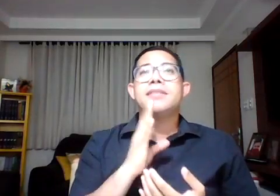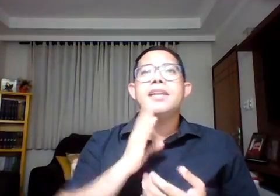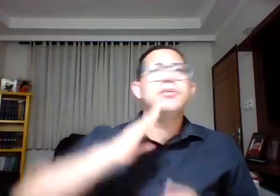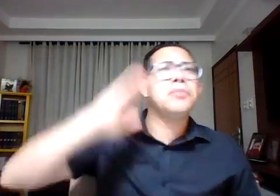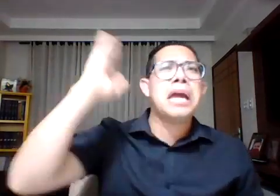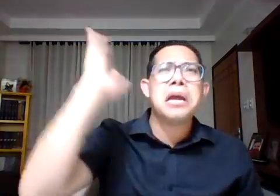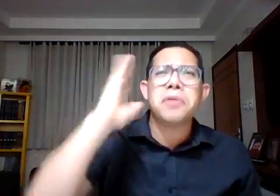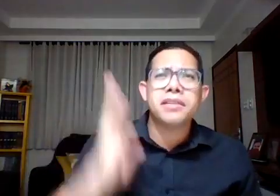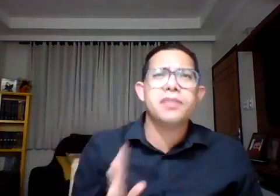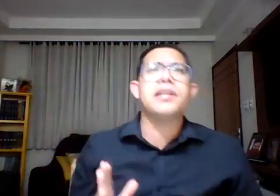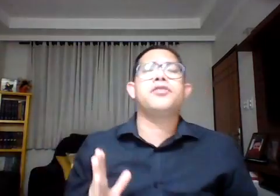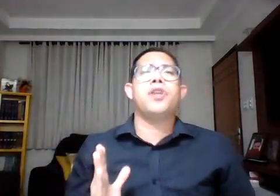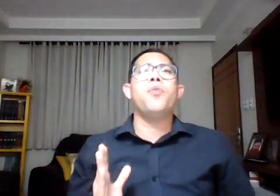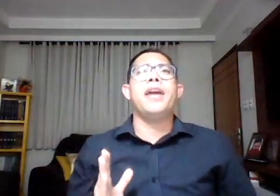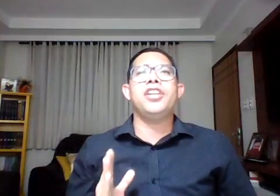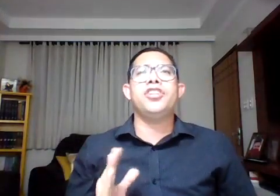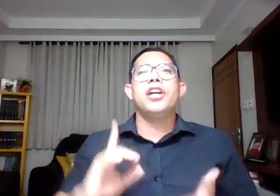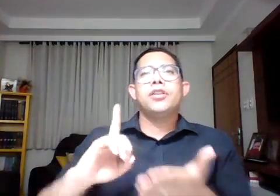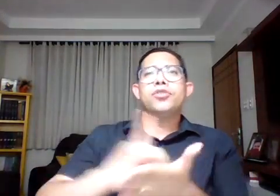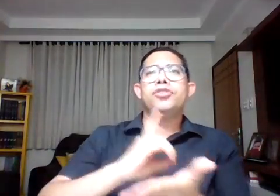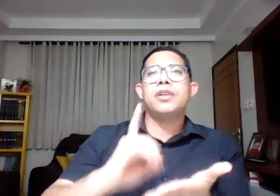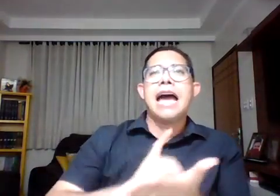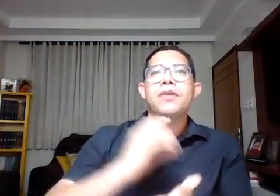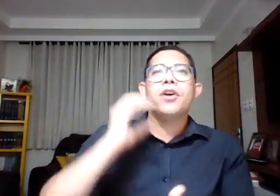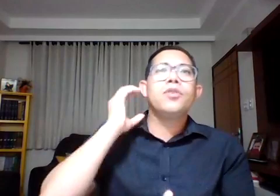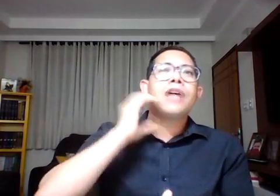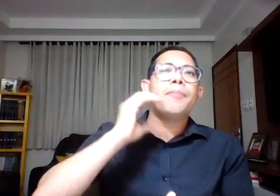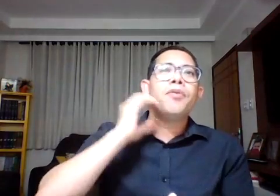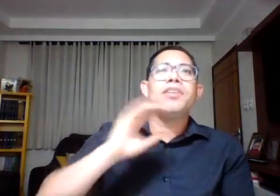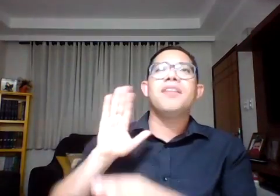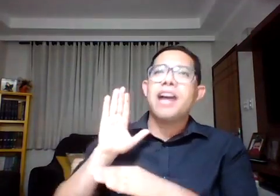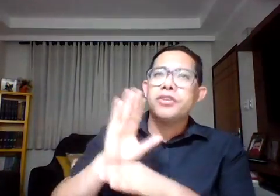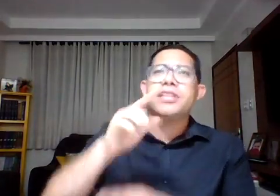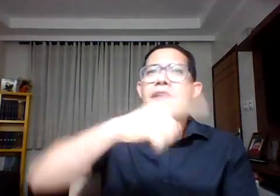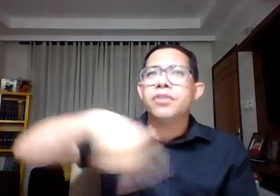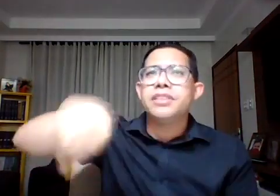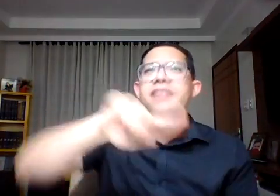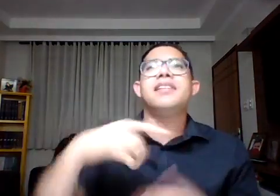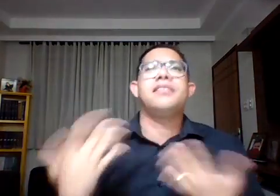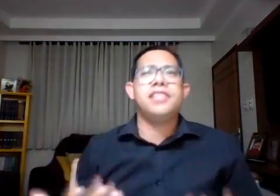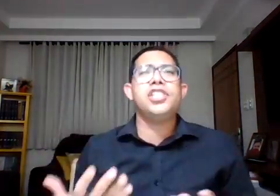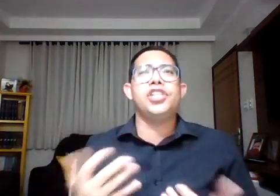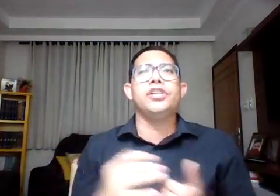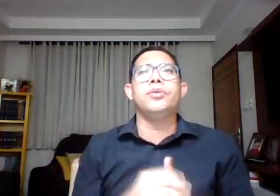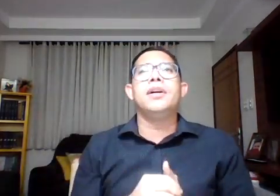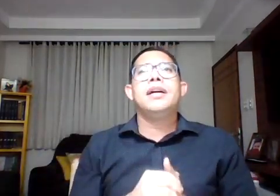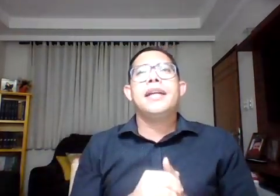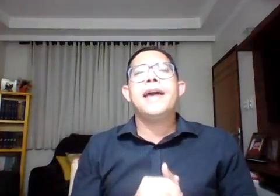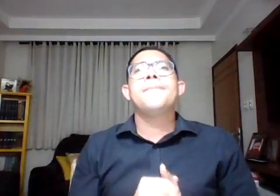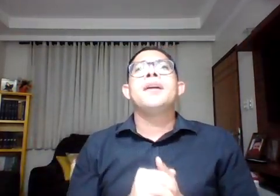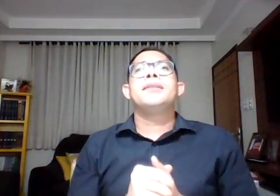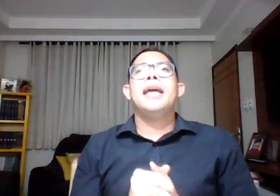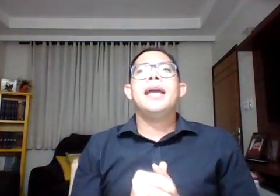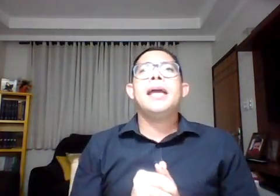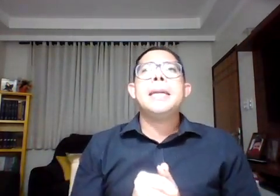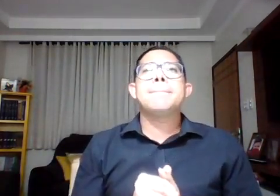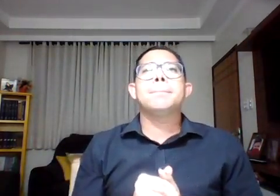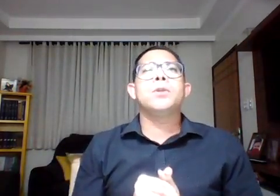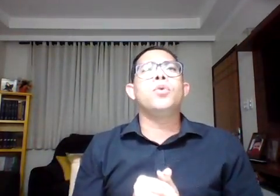reconhecido, né? Reconhecido nacionalmente. Então, o dicionário do Capovilla vai ajudar vocês nesse sentido, né? Tem